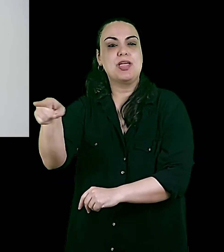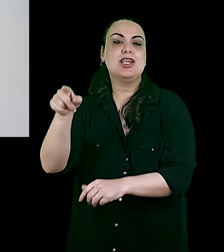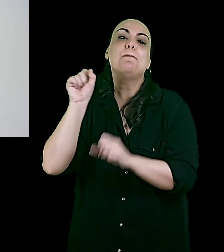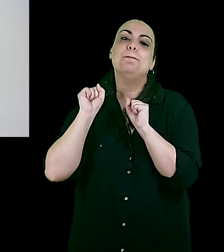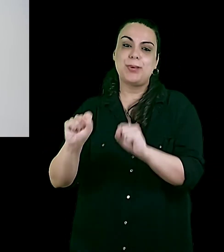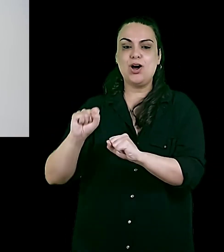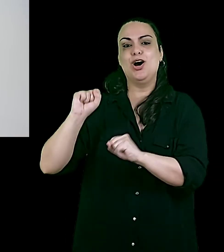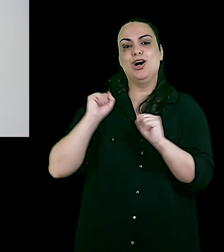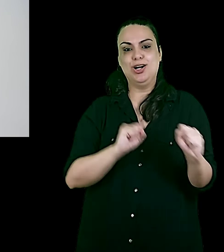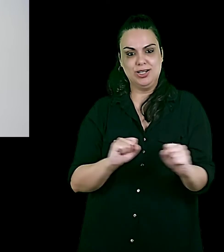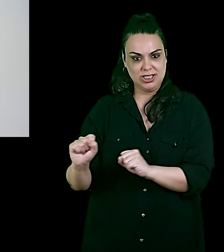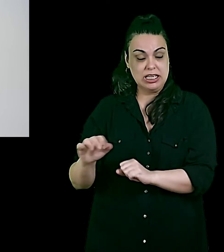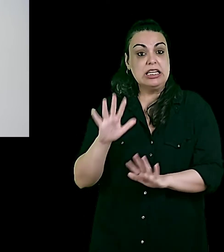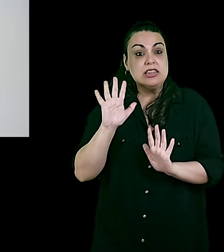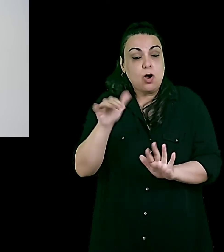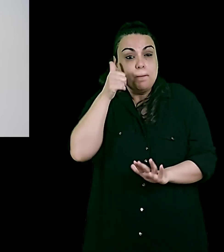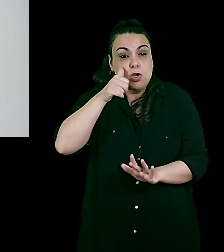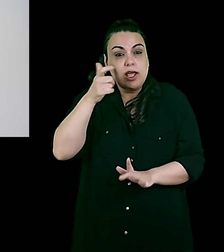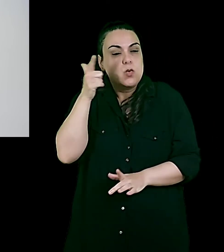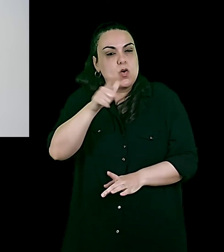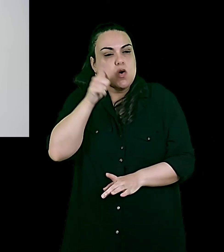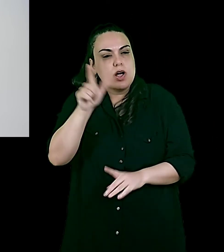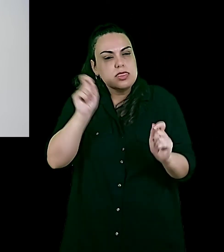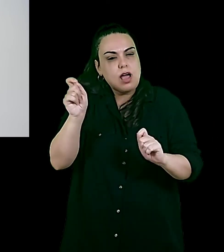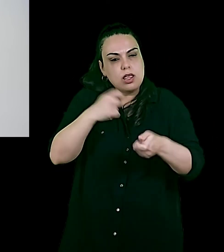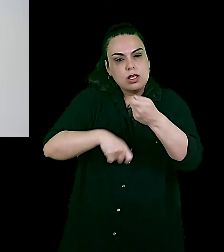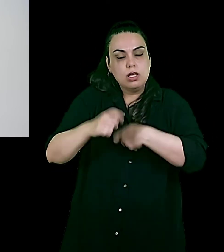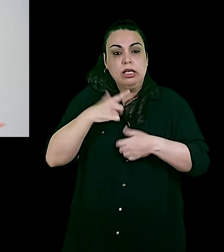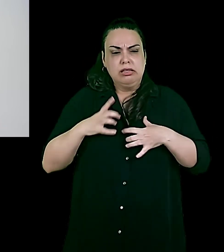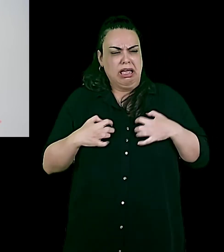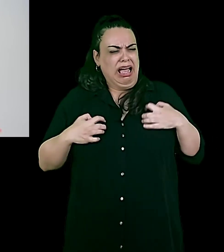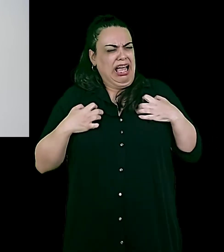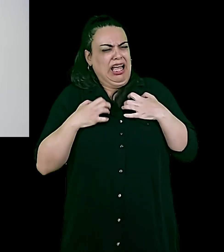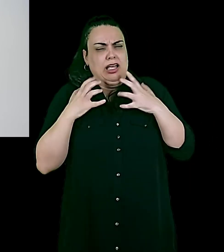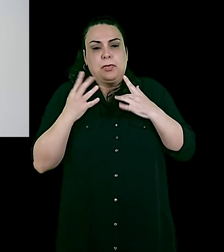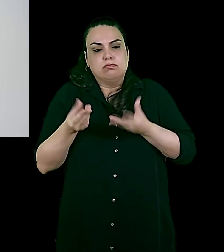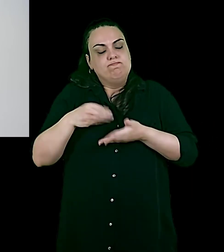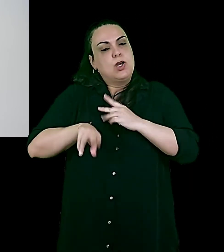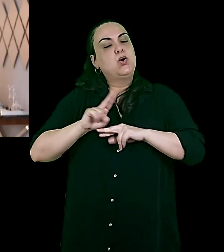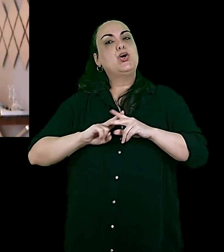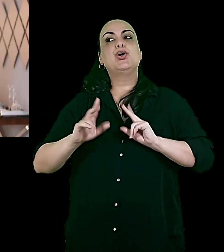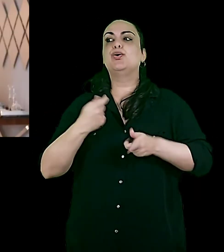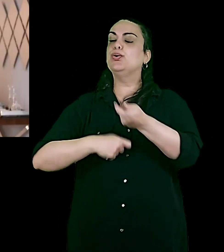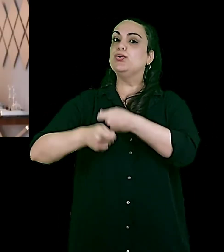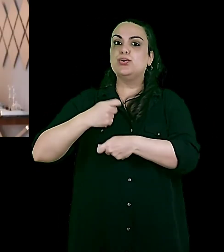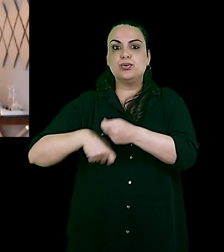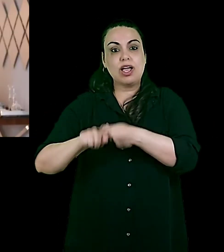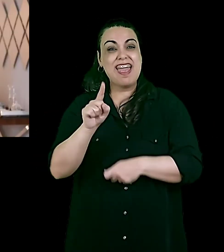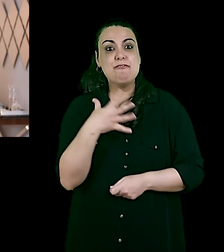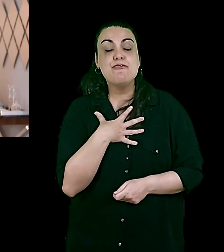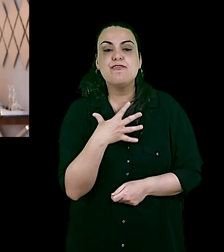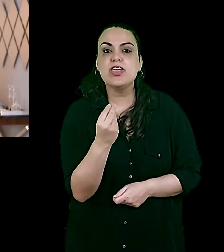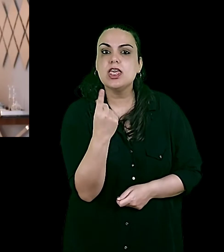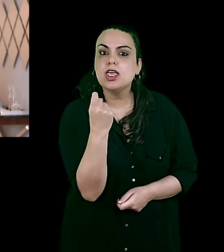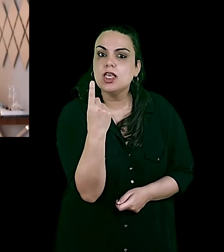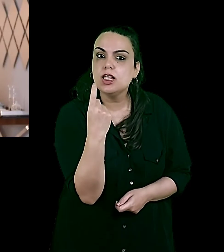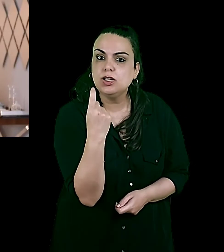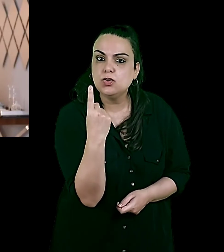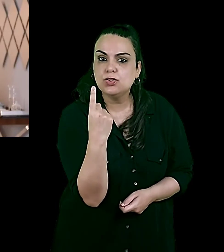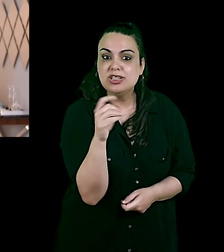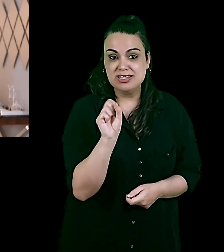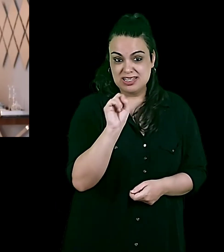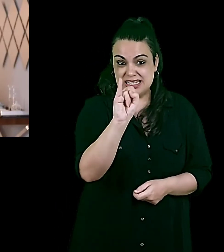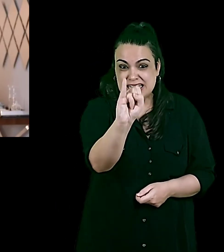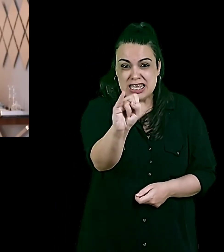Dentro disso, ela consegue administrar o desespero que ela está sentindo. Gente, é filho único, presta atenção.